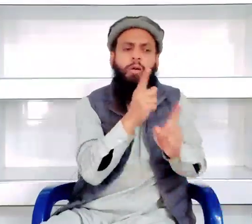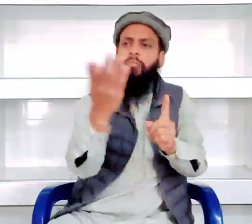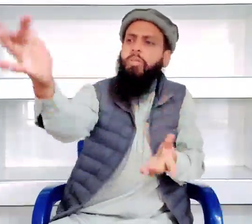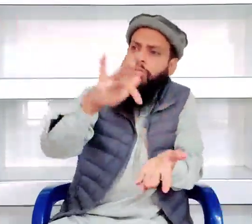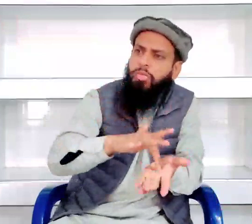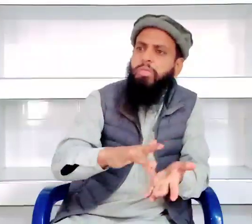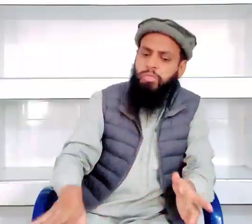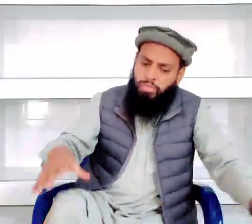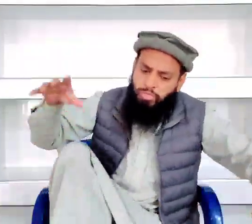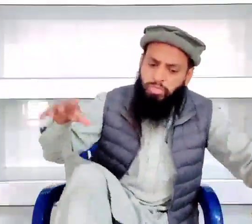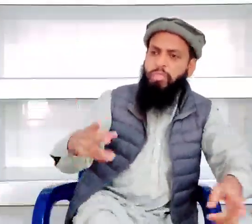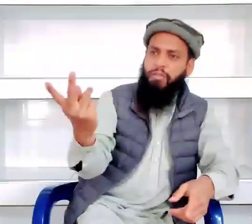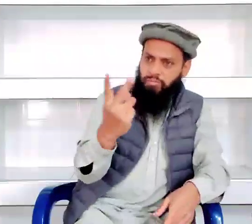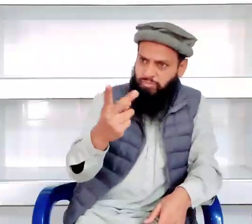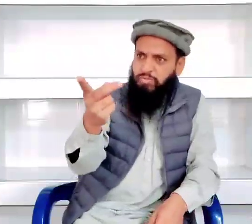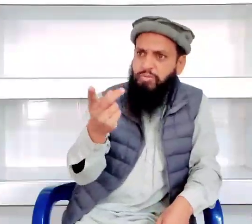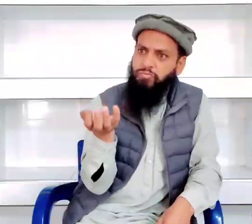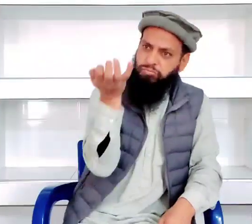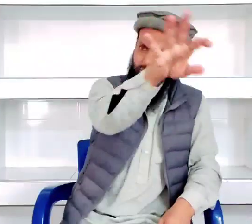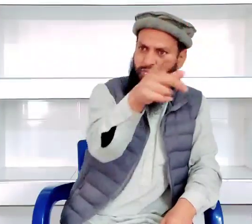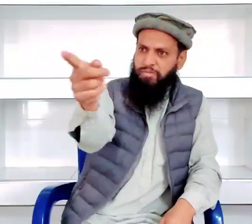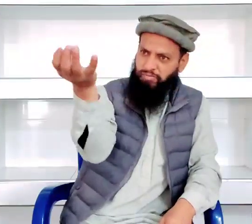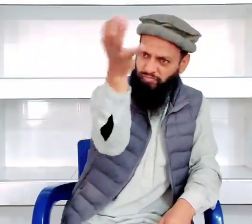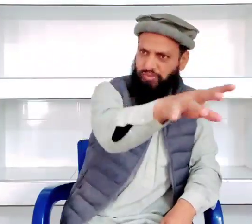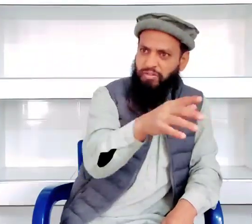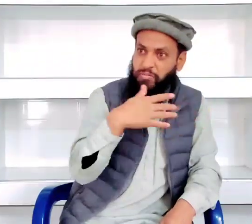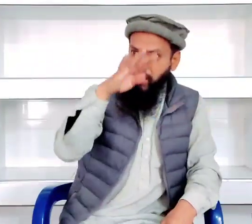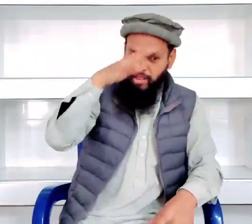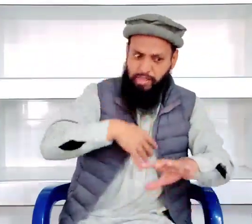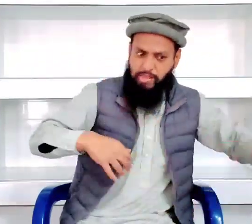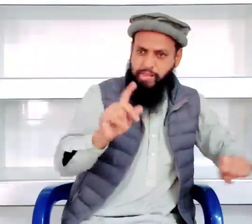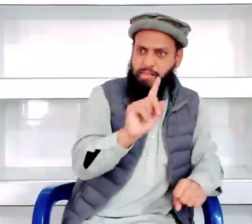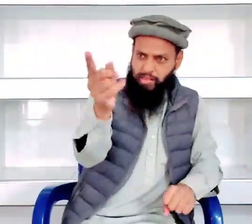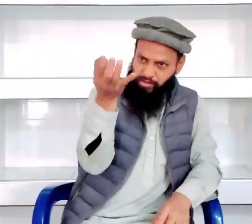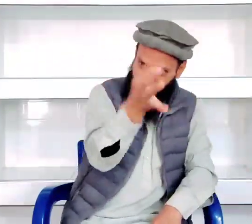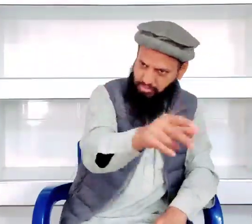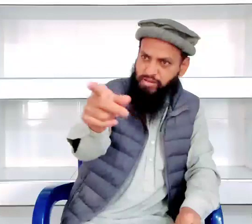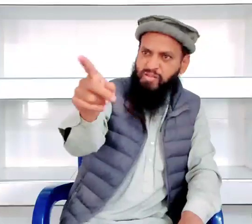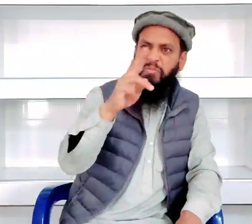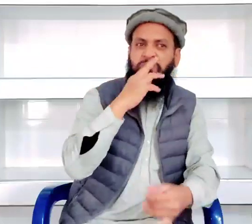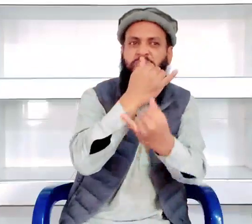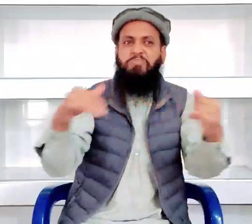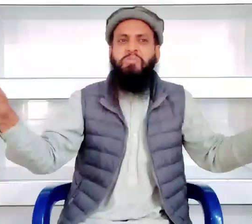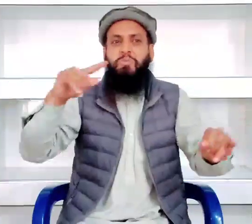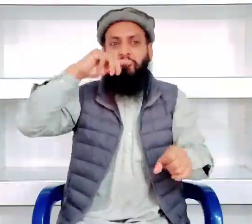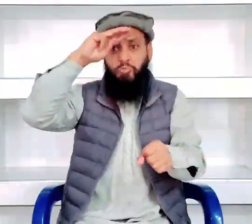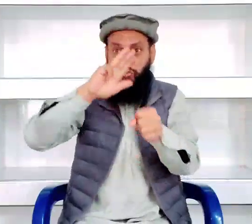جو اگو نئی بولی لا دینا پنواں آ کے نئی لگا دینا جبکہ نبی پاک نے دو بندیاں نے دنیا